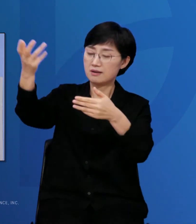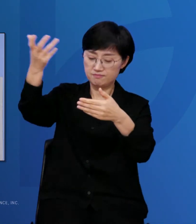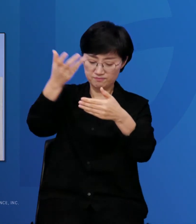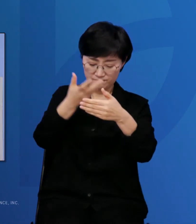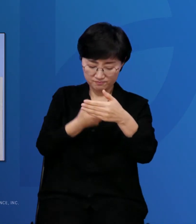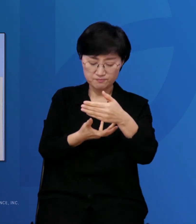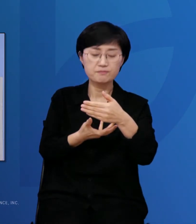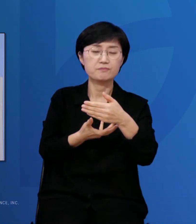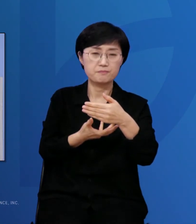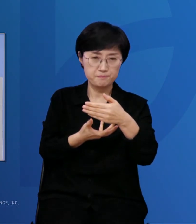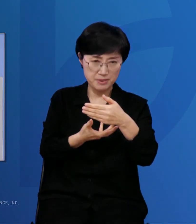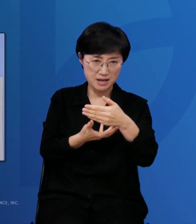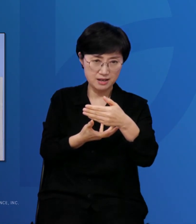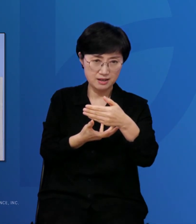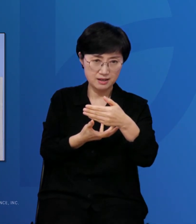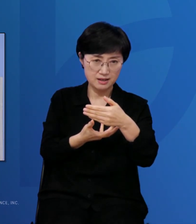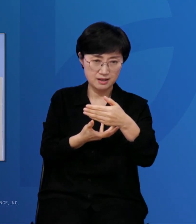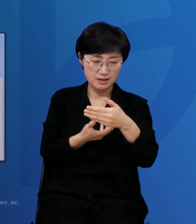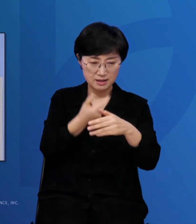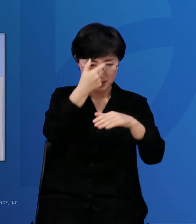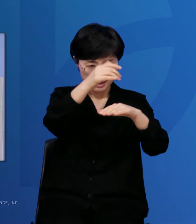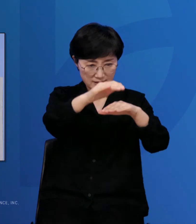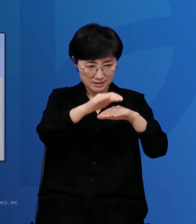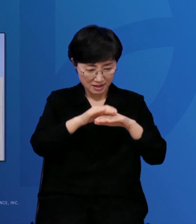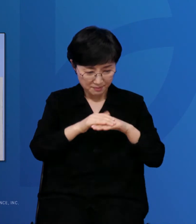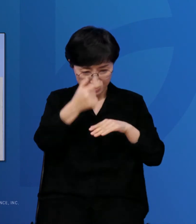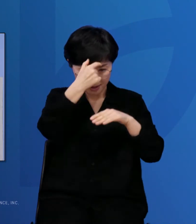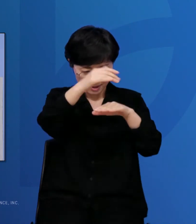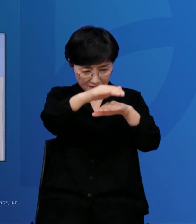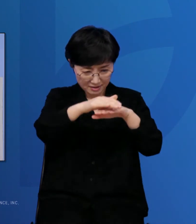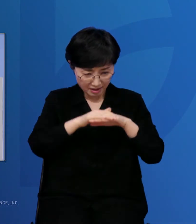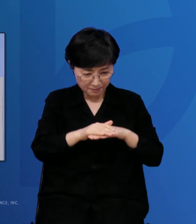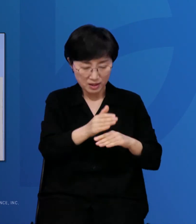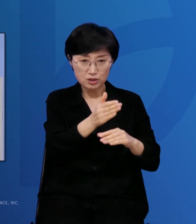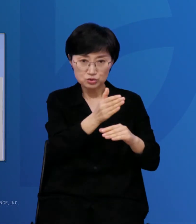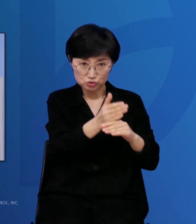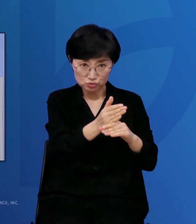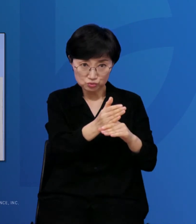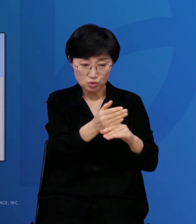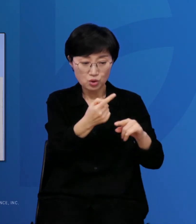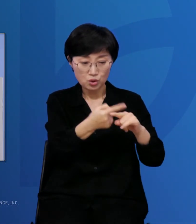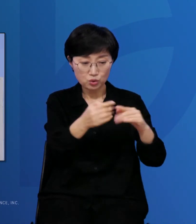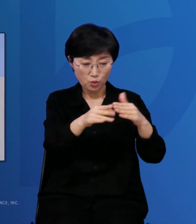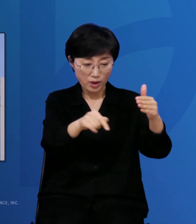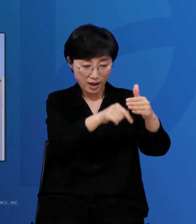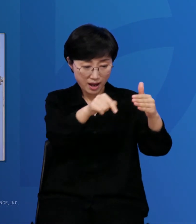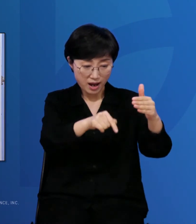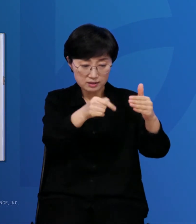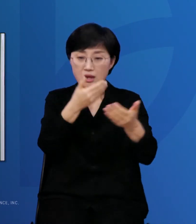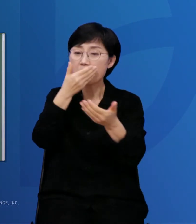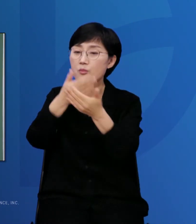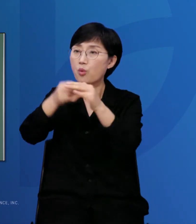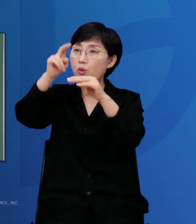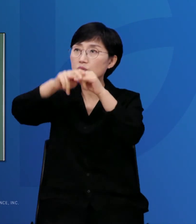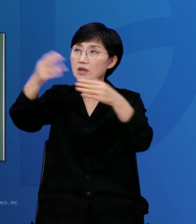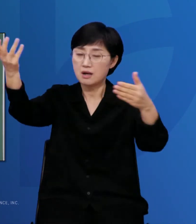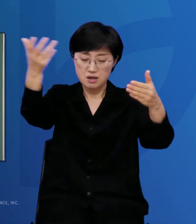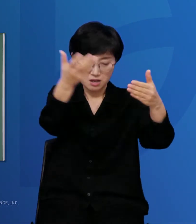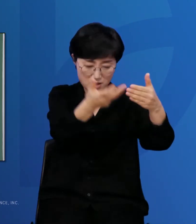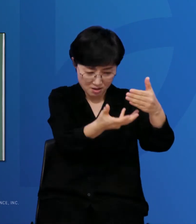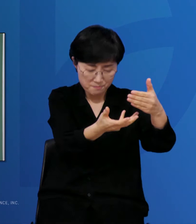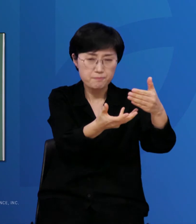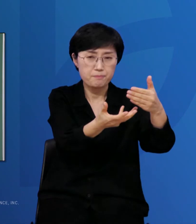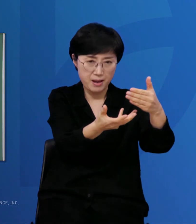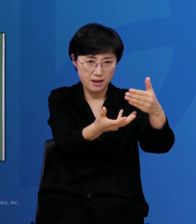在我里的神的宝座。 여러분 예배 드리는데 교회 안에 보좌의 축복이.